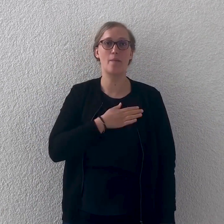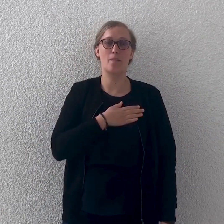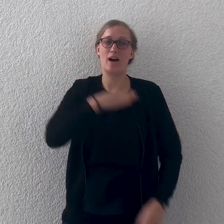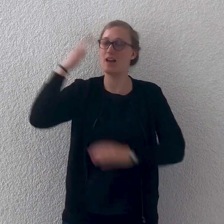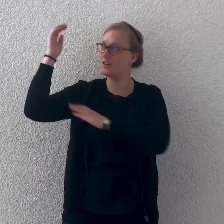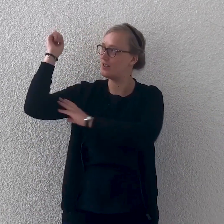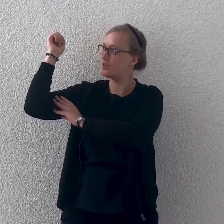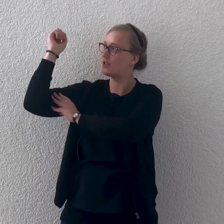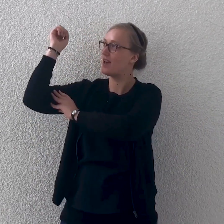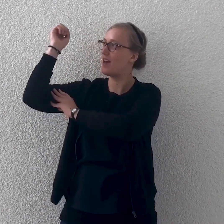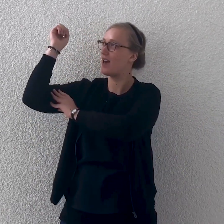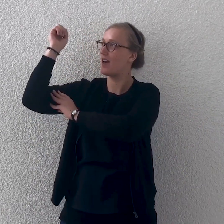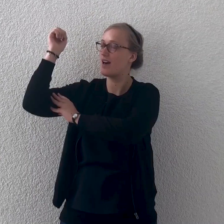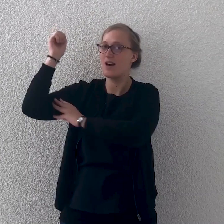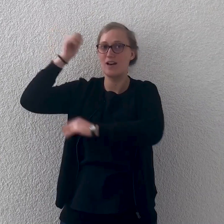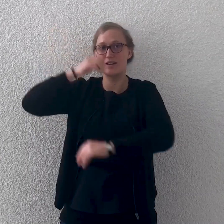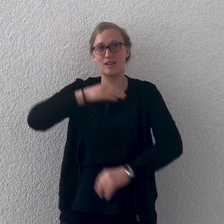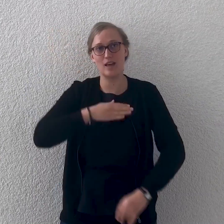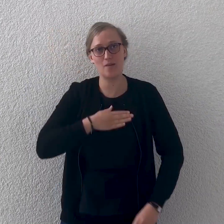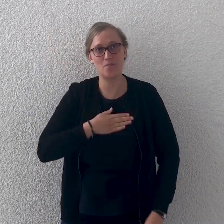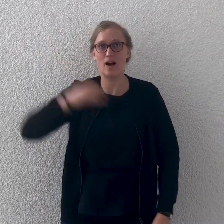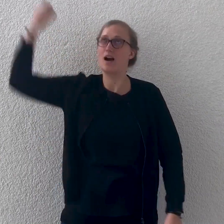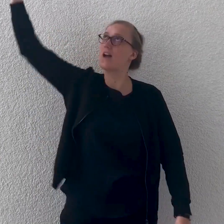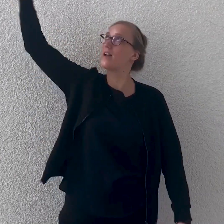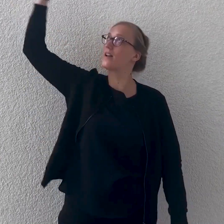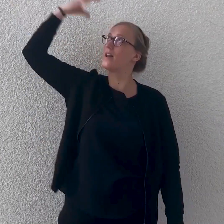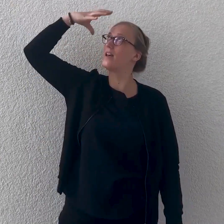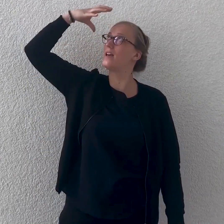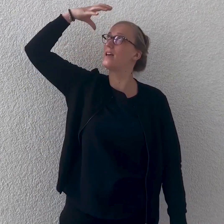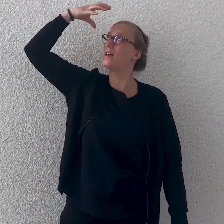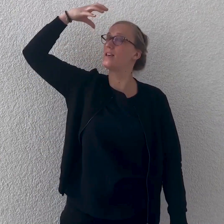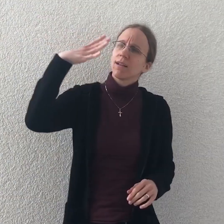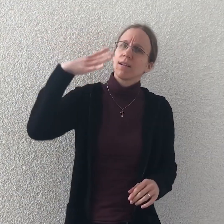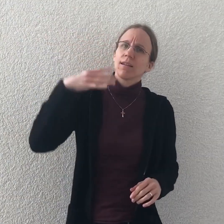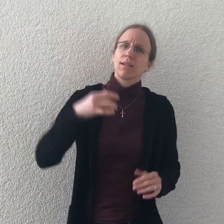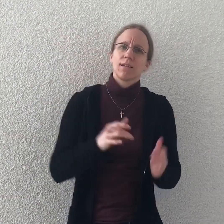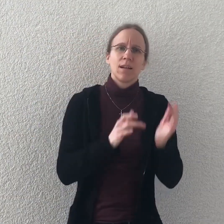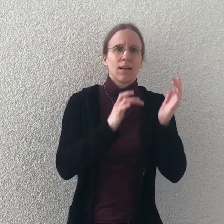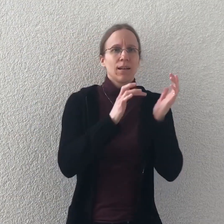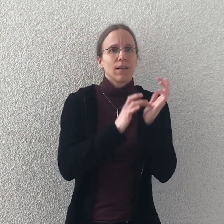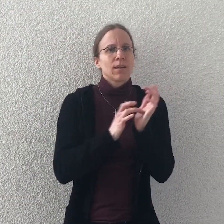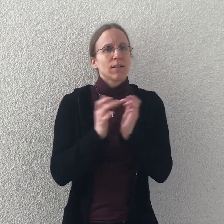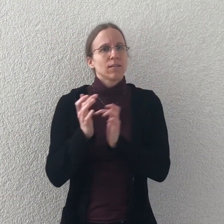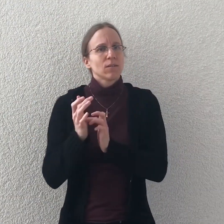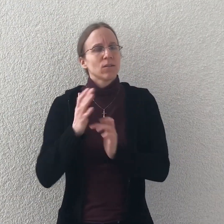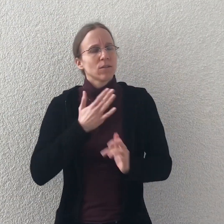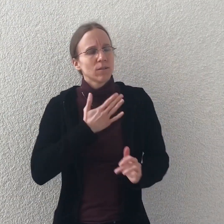meine Stärke, mein Licht. Christus mein.